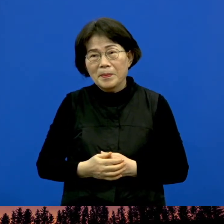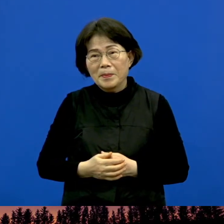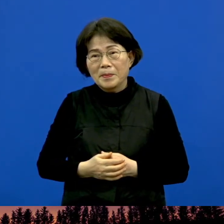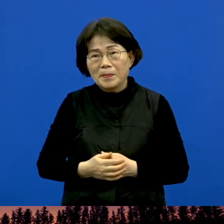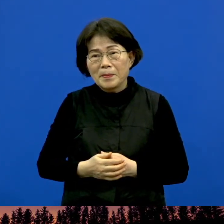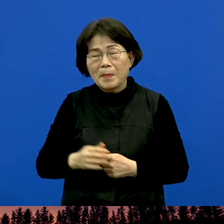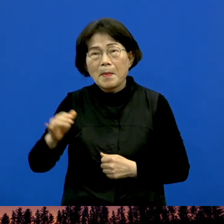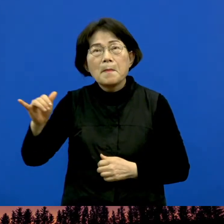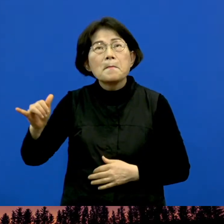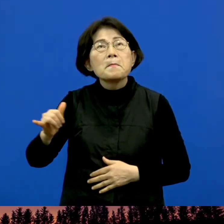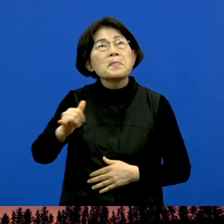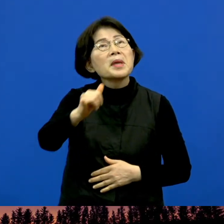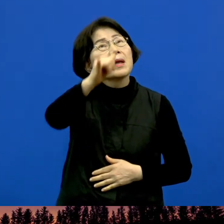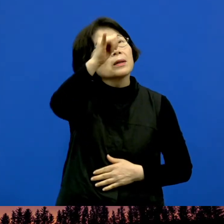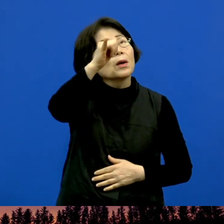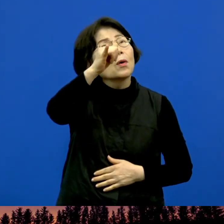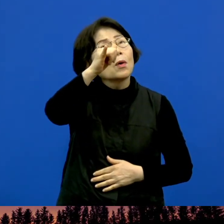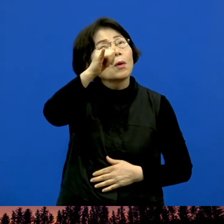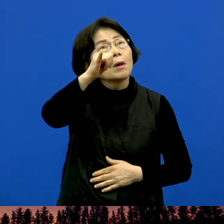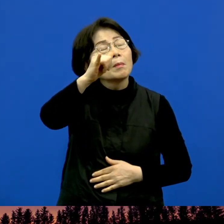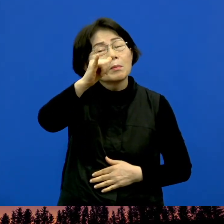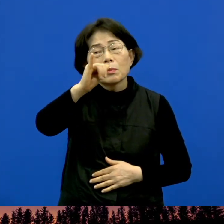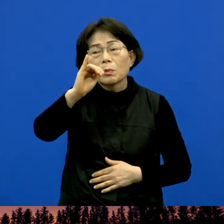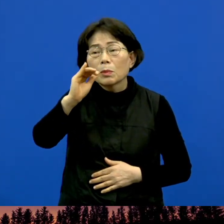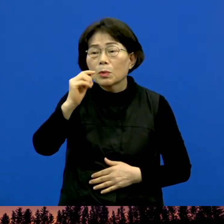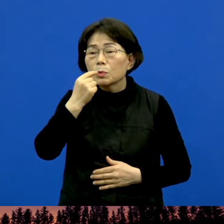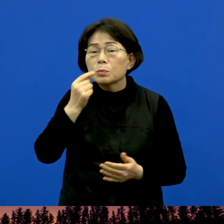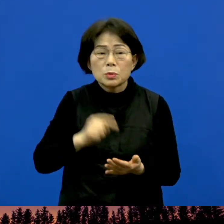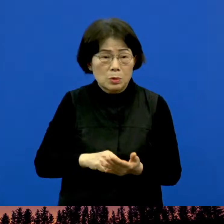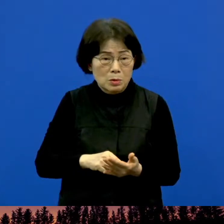비행기 타고 그거 하고는 게임이 안 되잖아요.